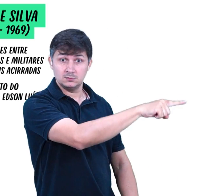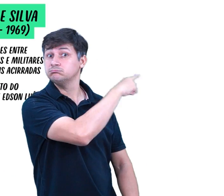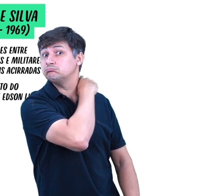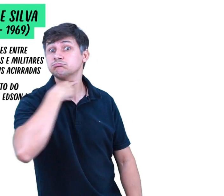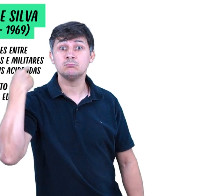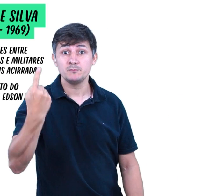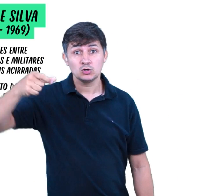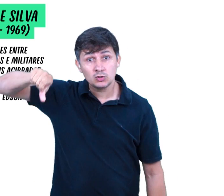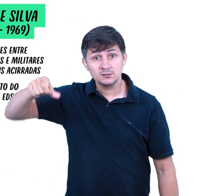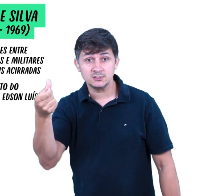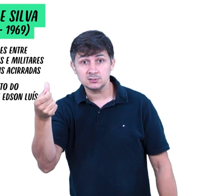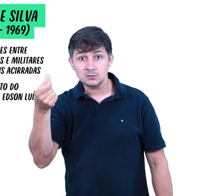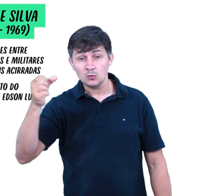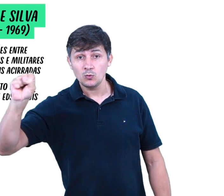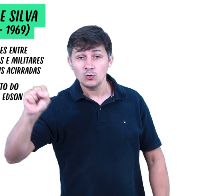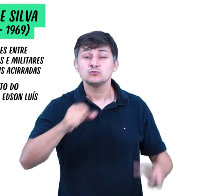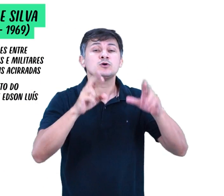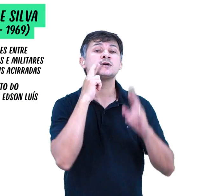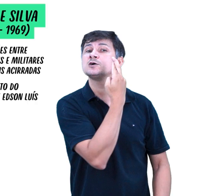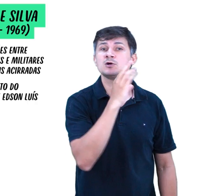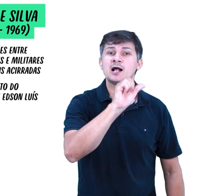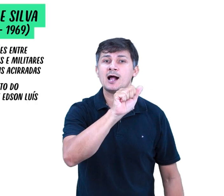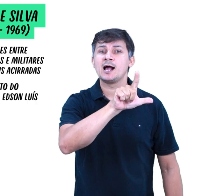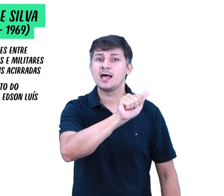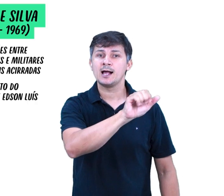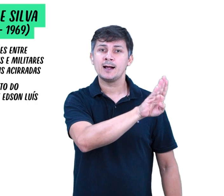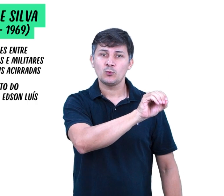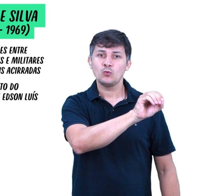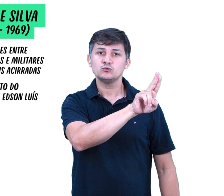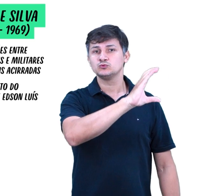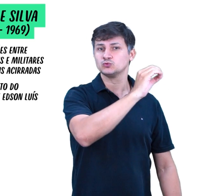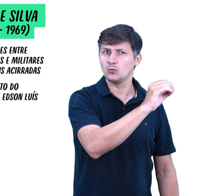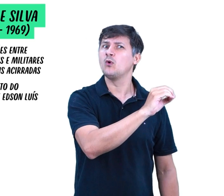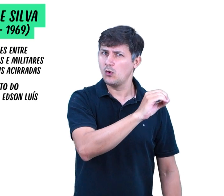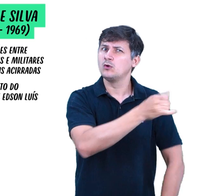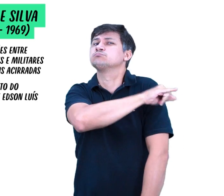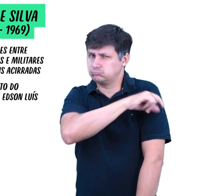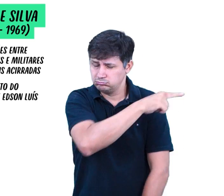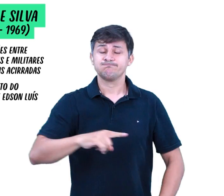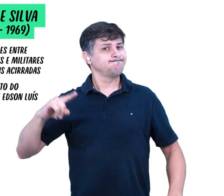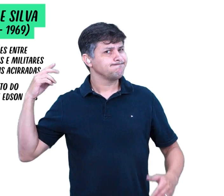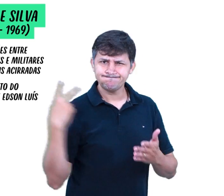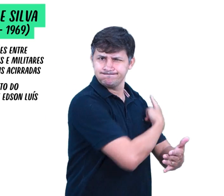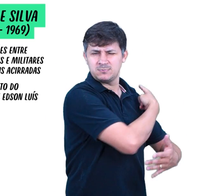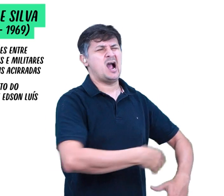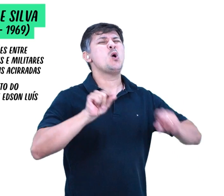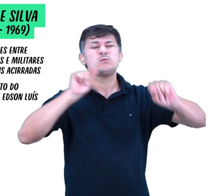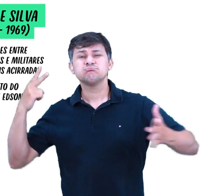em 1968, no restaurante Calabouço, na cidade do Rio de Janeiro. Essa foi a gota d'água e o resultado acabou